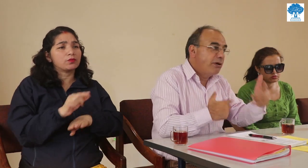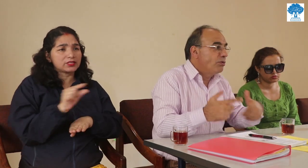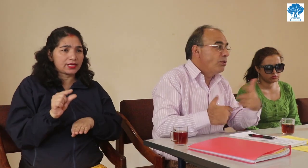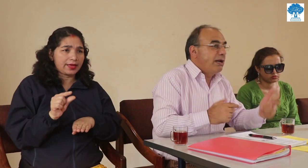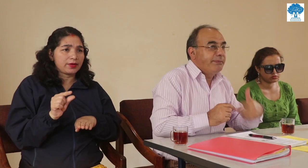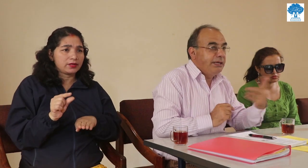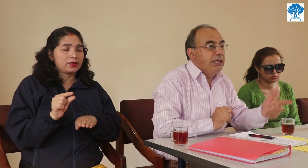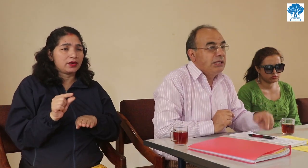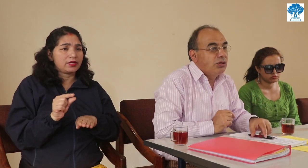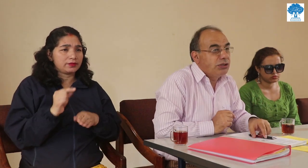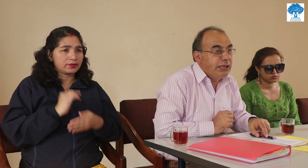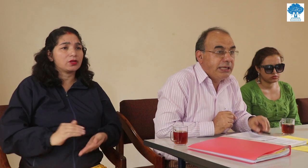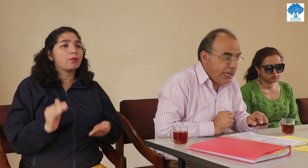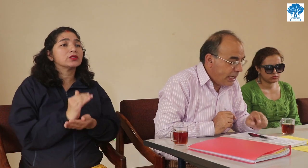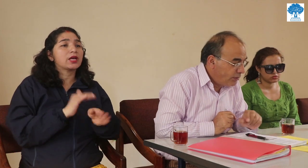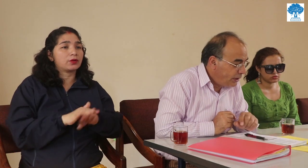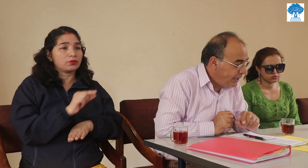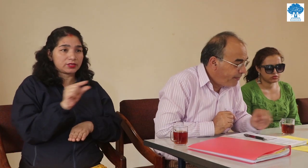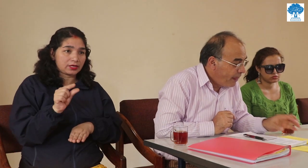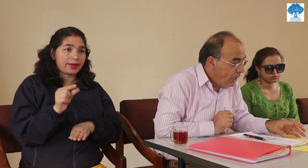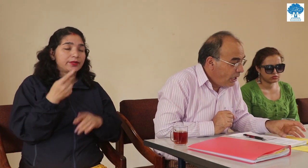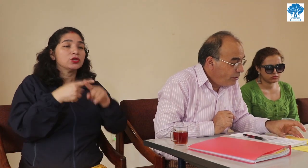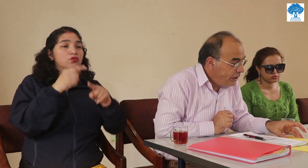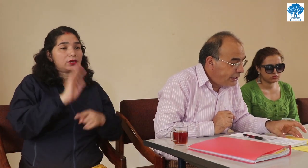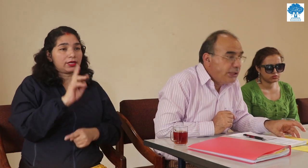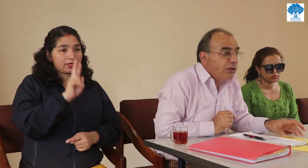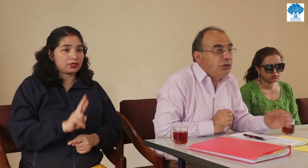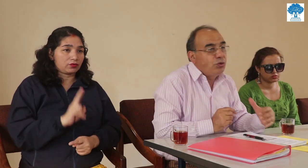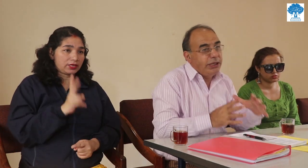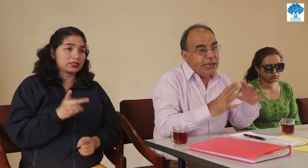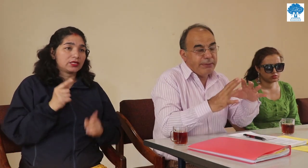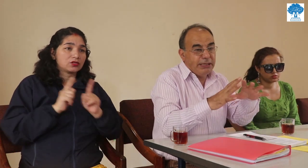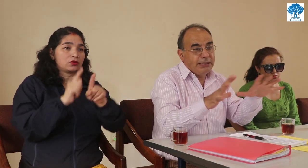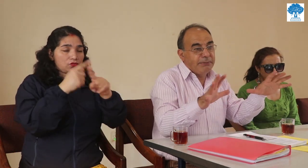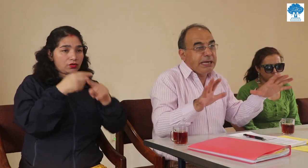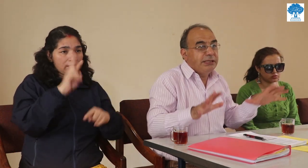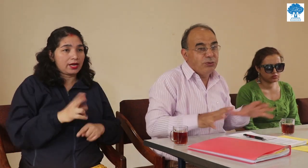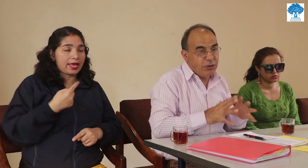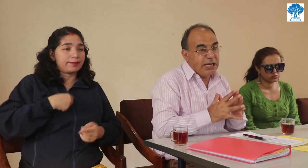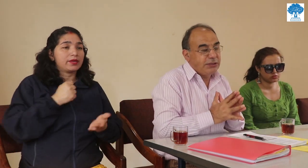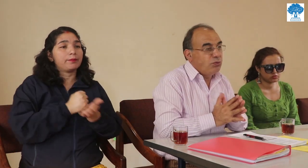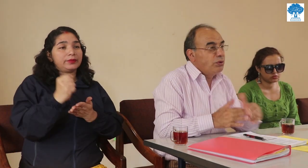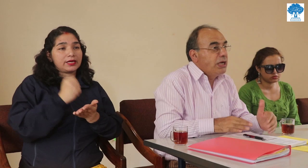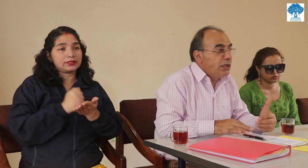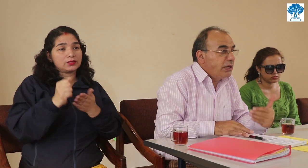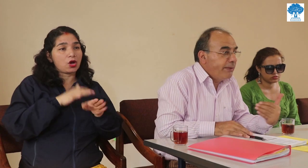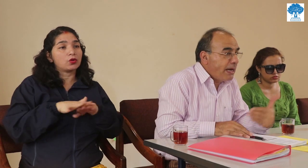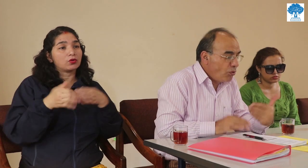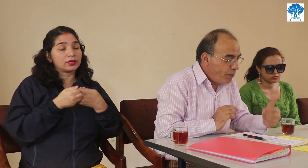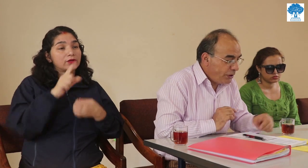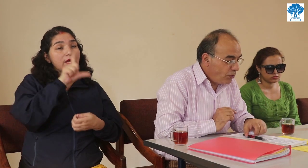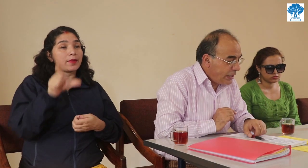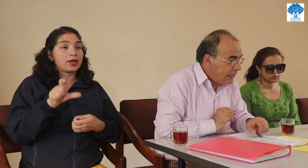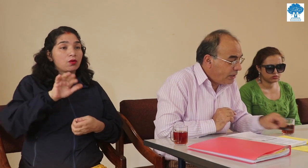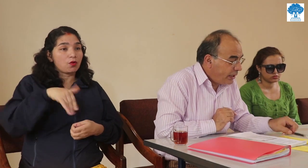स्टिल बर्थको कुराहरूलाई पनि सँगसँगै गरिरहेको छौँ. त्यसैले अब यसैसँग जोडिएर हामीले चाहिँ प्र्याक्टिसहरू गरिरहेको छौँ र